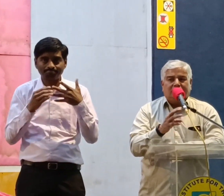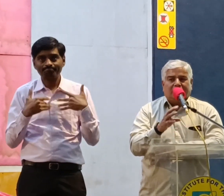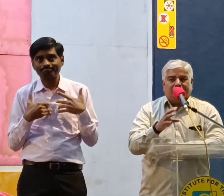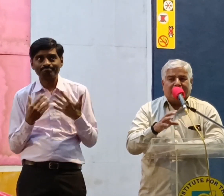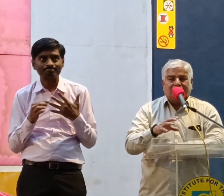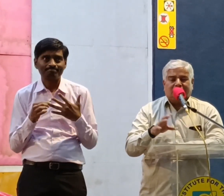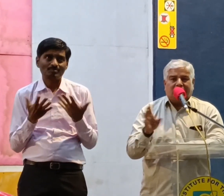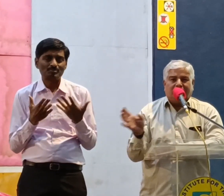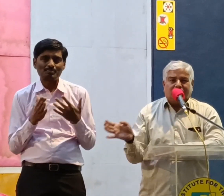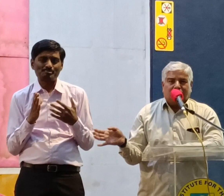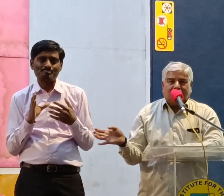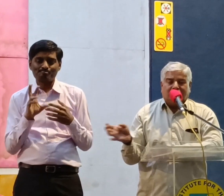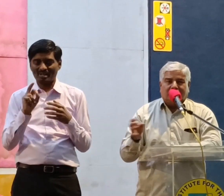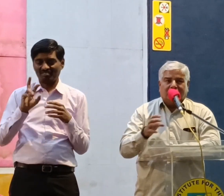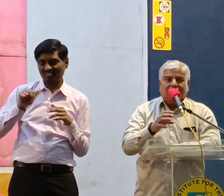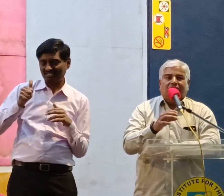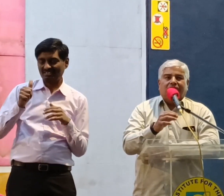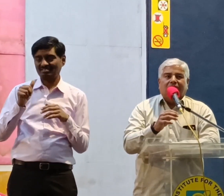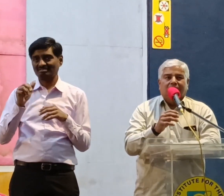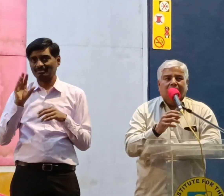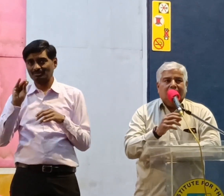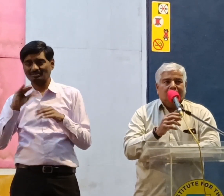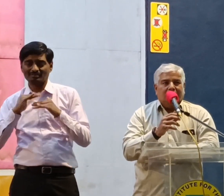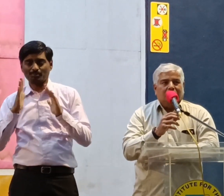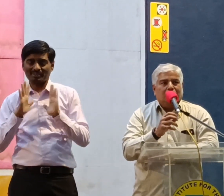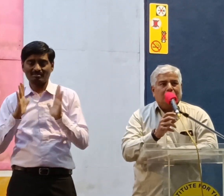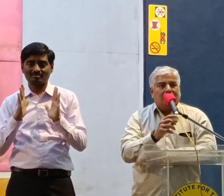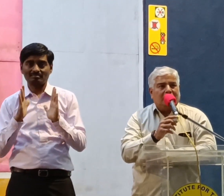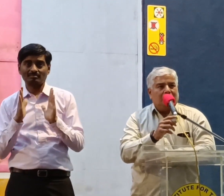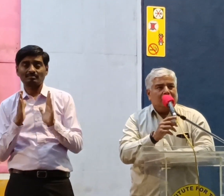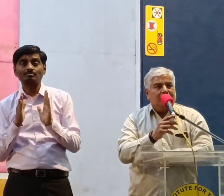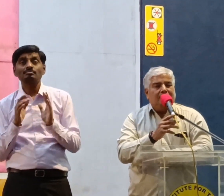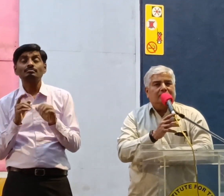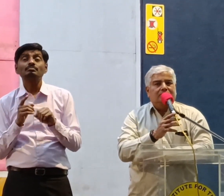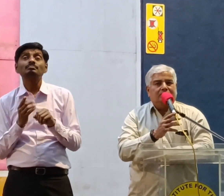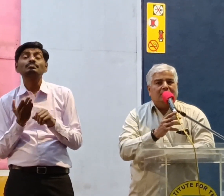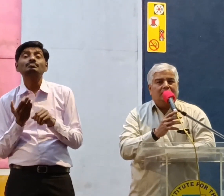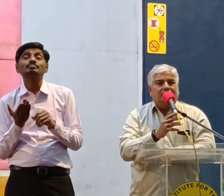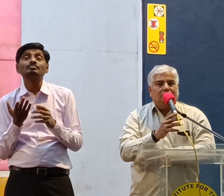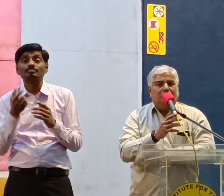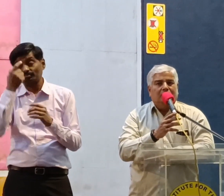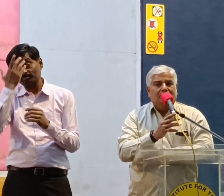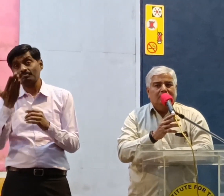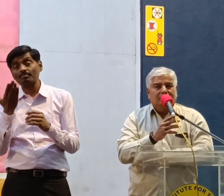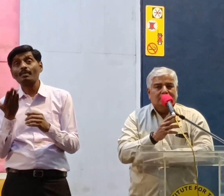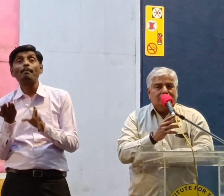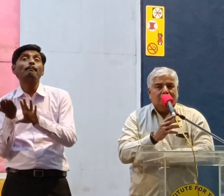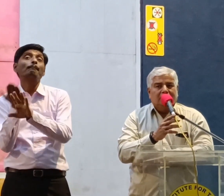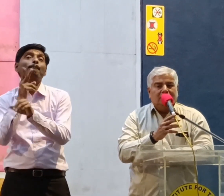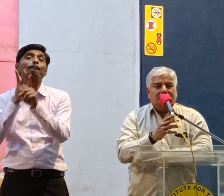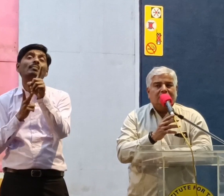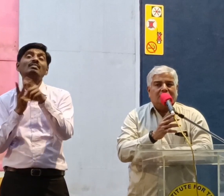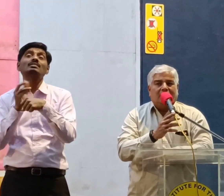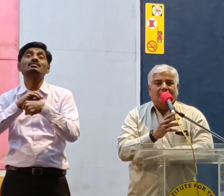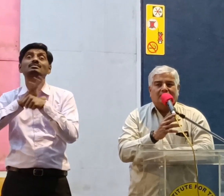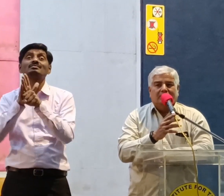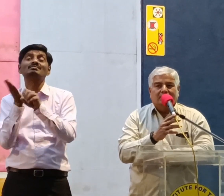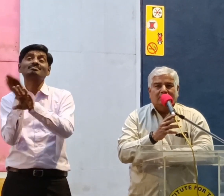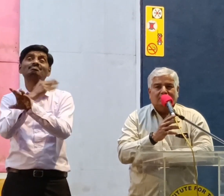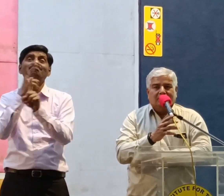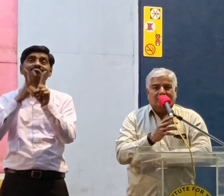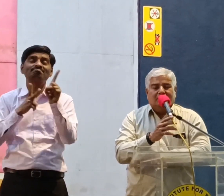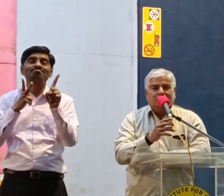વિદ્યાર્થીઓ હોય, જે આમ પાસ સાહેબે થોડીક ચિંતા દર્શાવી કે કોરોના કાળમાં 2 વર્ષ વિદ્યાર્થીઓ ભણી નથી